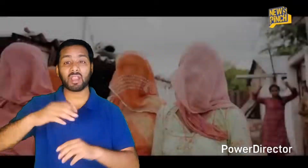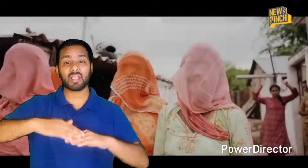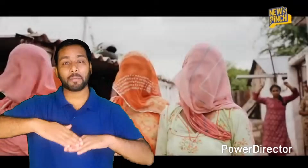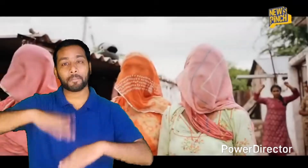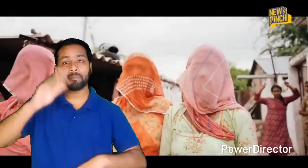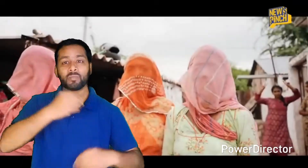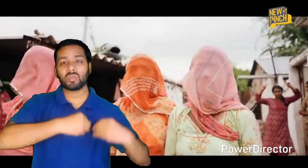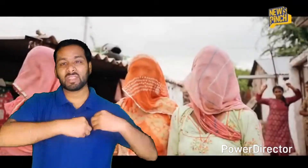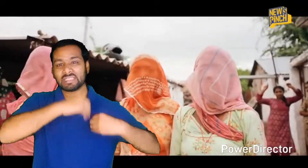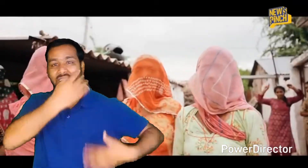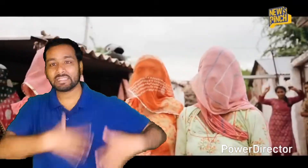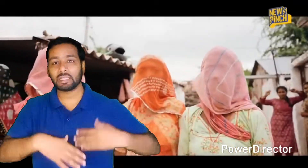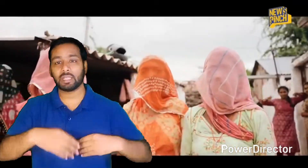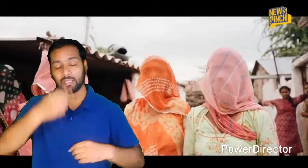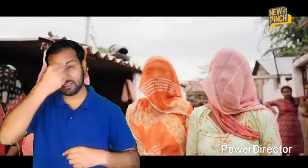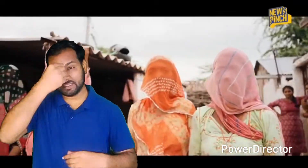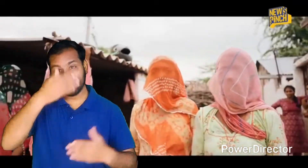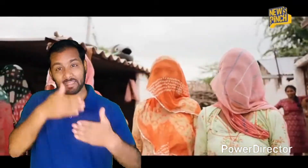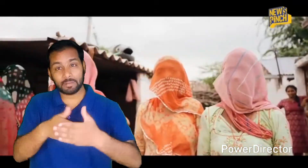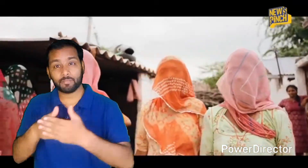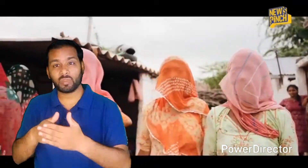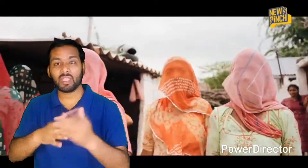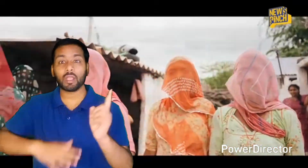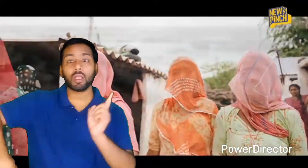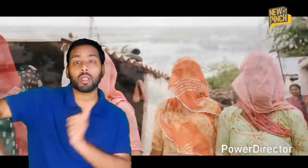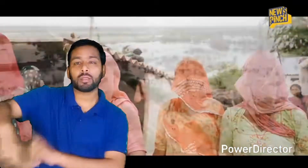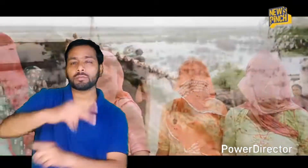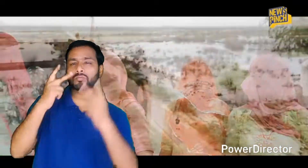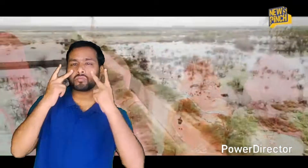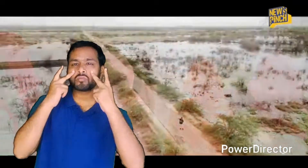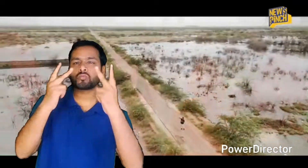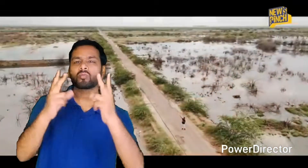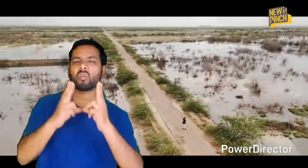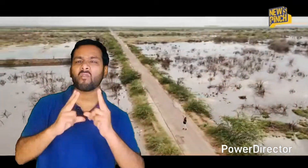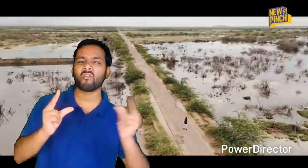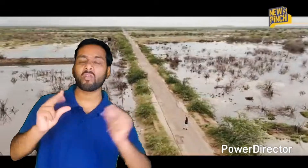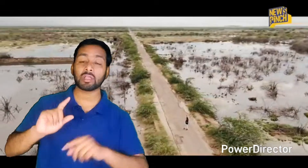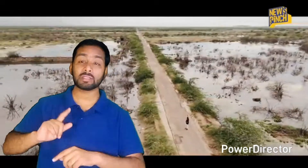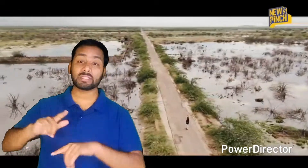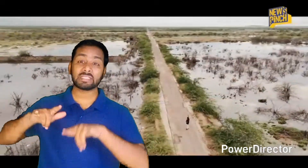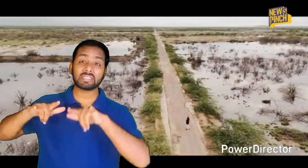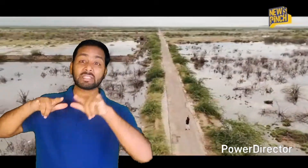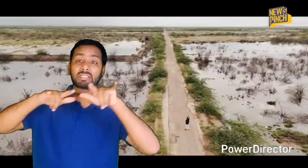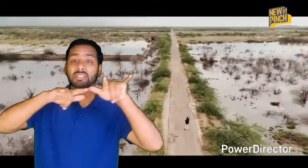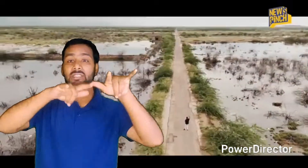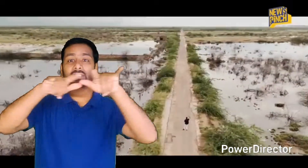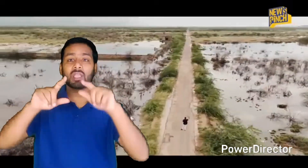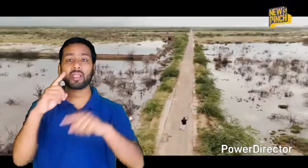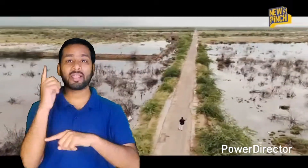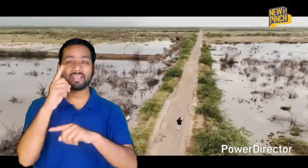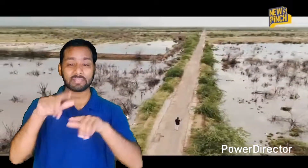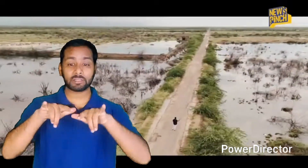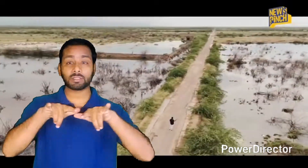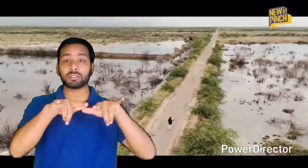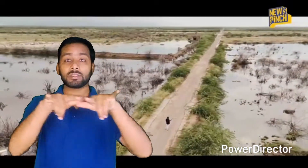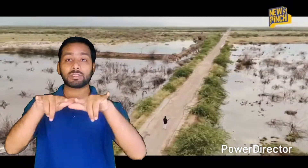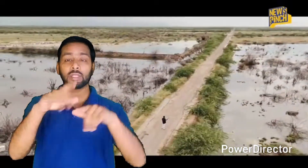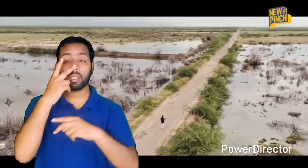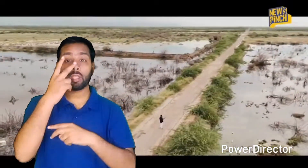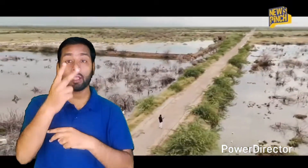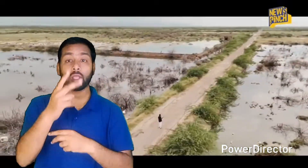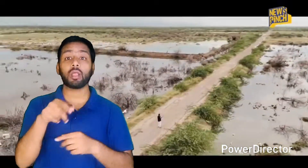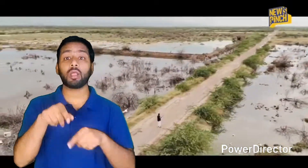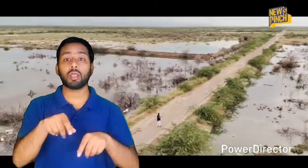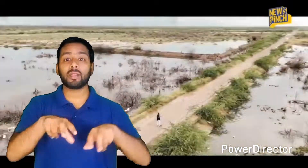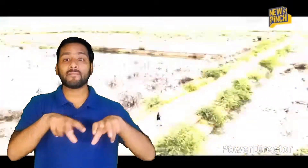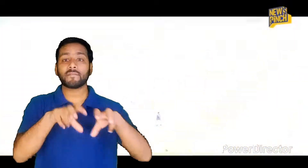लाखों जिंदगियों को तबाह और बर्बाद करने की तरफ बढ़ चुका है। ये पूरा इलाका आपको जहाँ तक नज़र जाएगी, ड्रोन से हम दिखाने